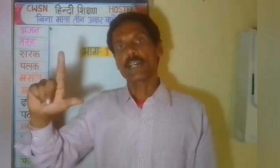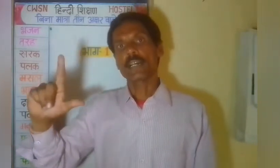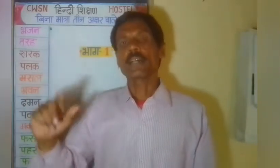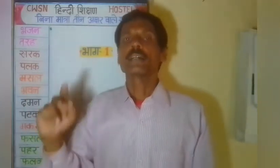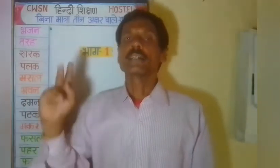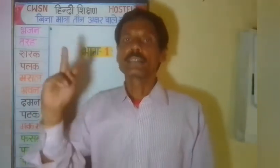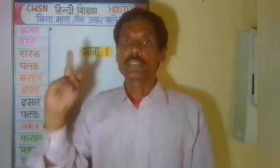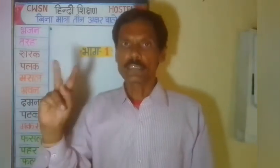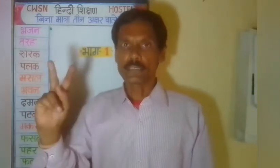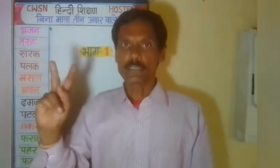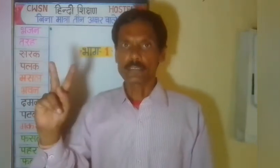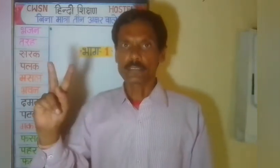पलक,